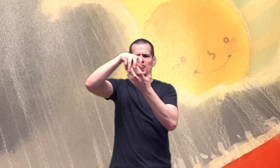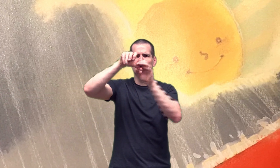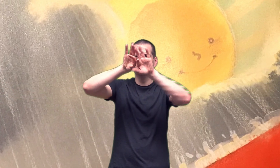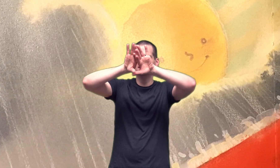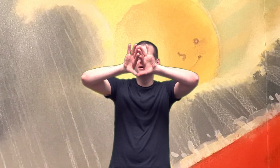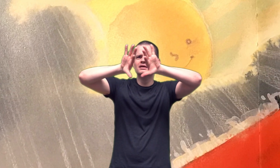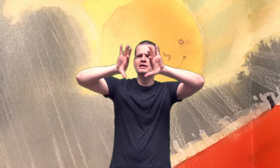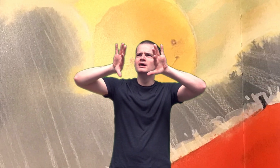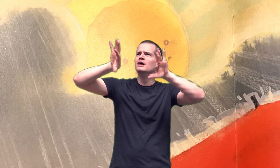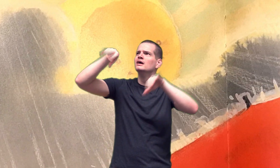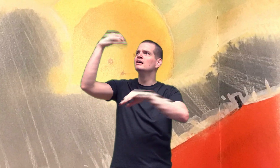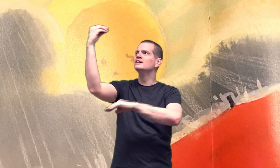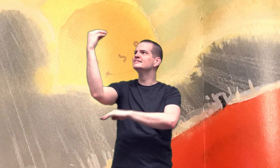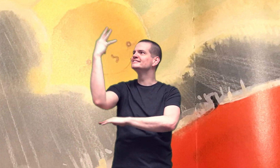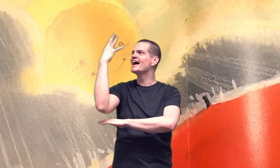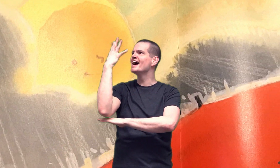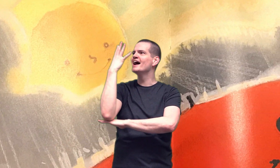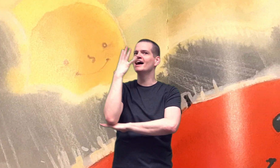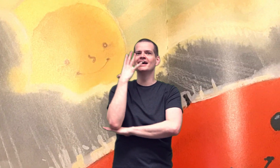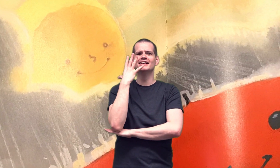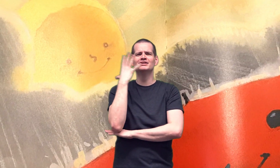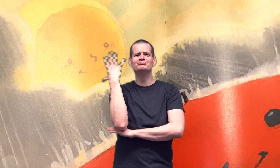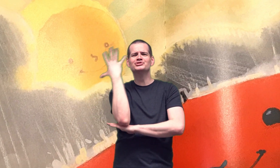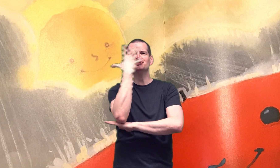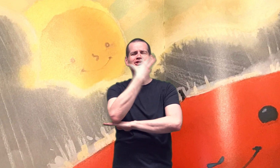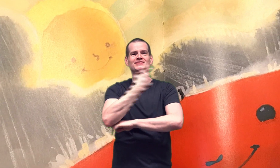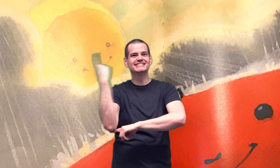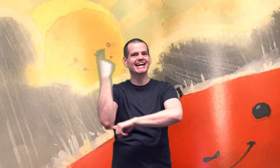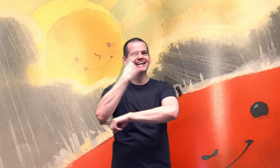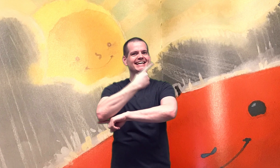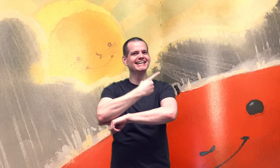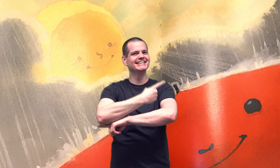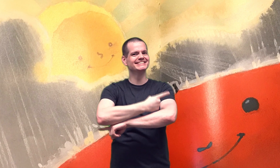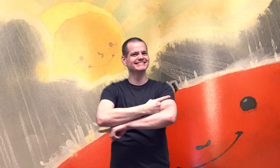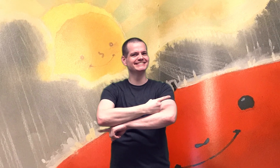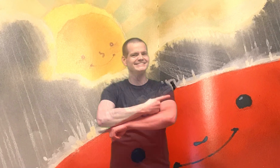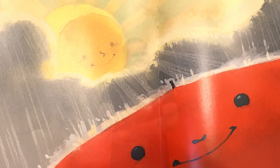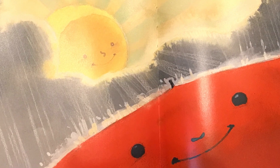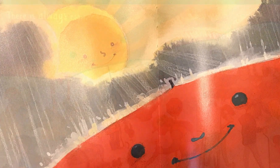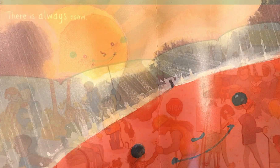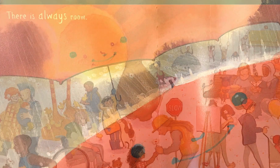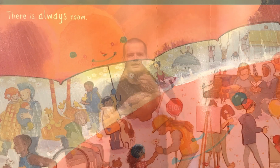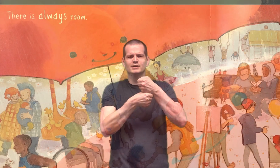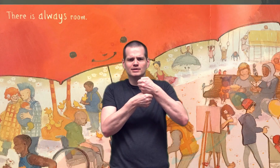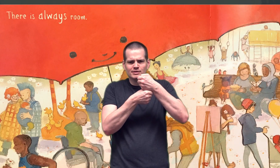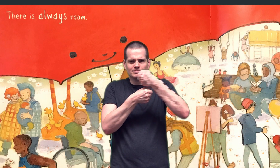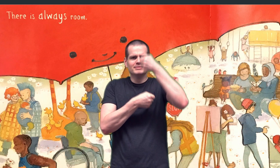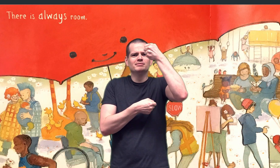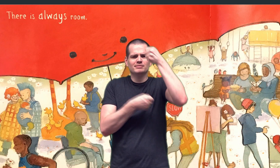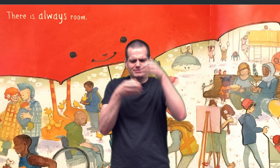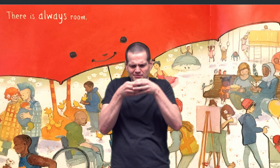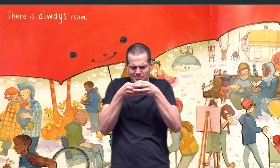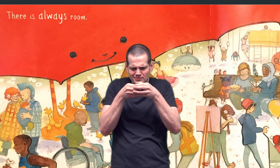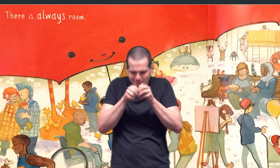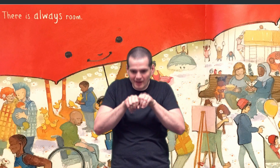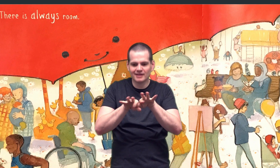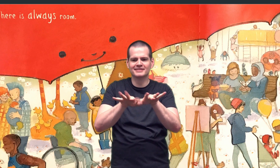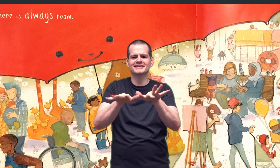separarse y empieza a asomarse el sol y es un día muy hermoso. El paraguas